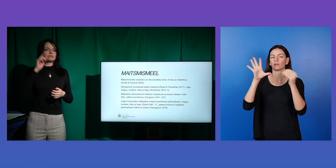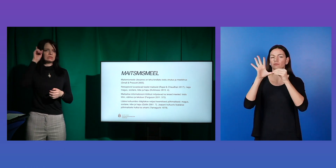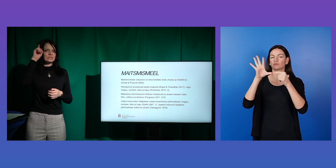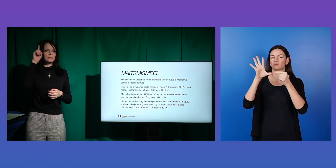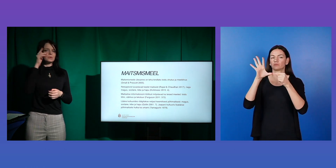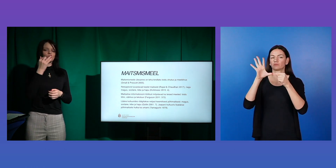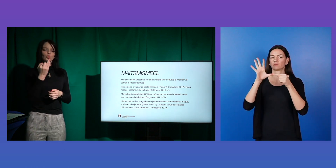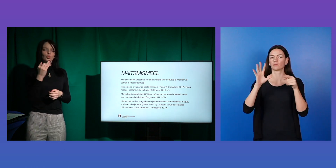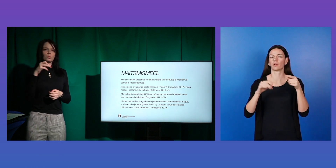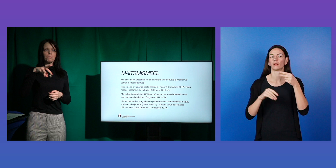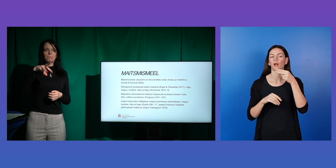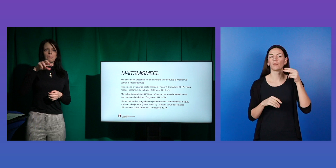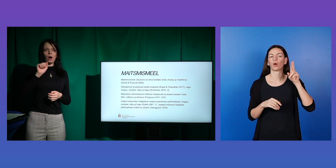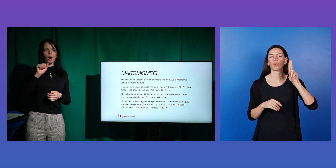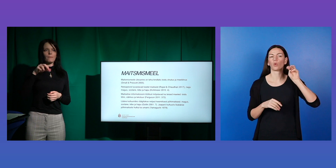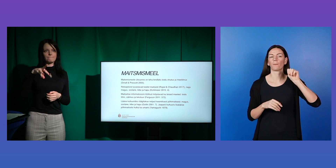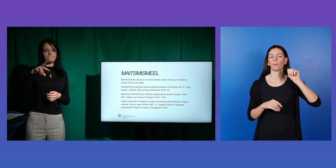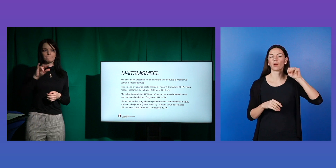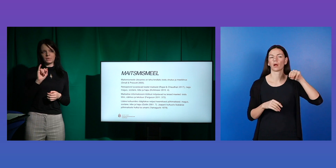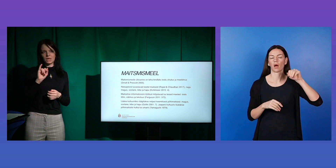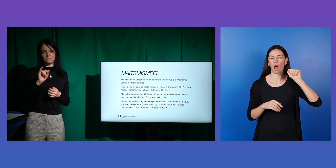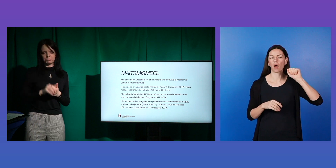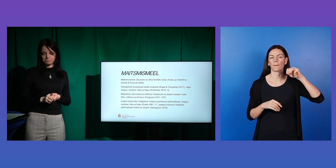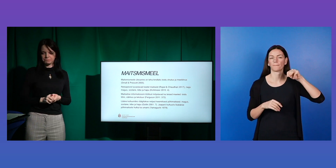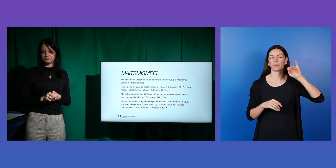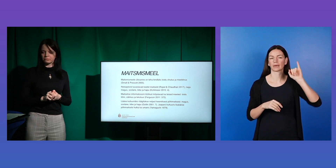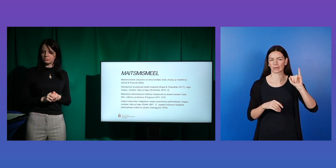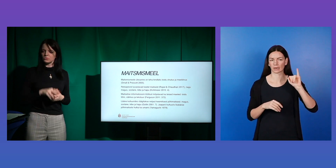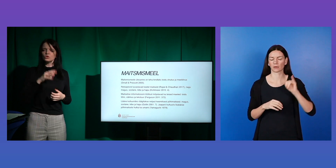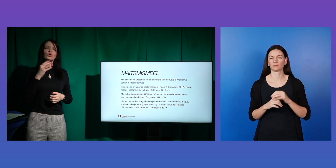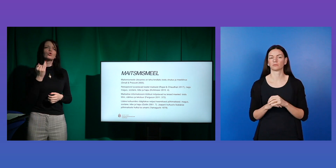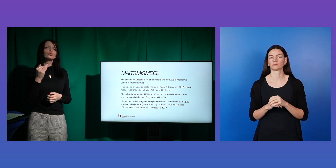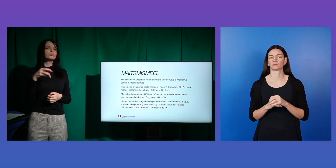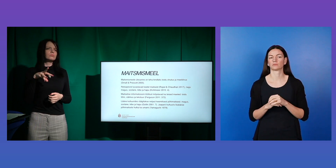on üks maitse veel, selle nimi on umami.